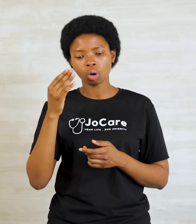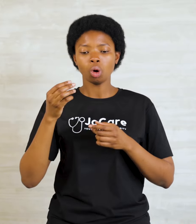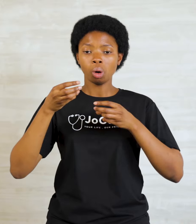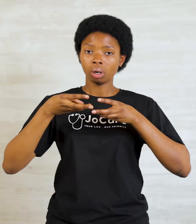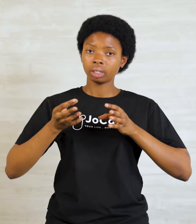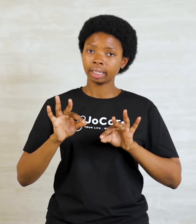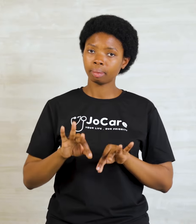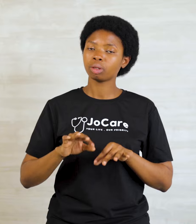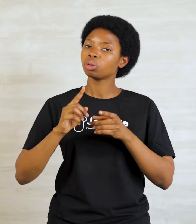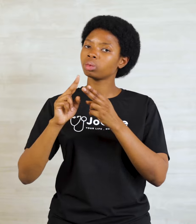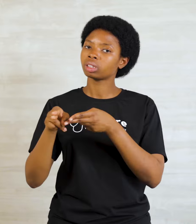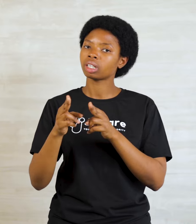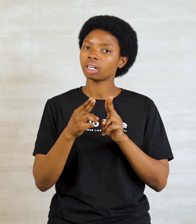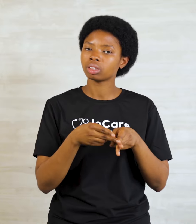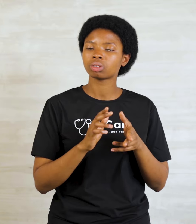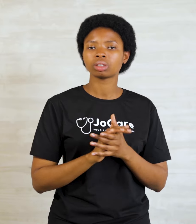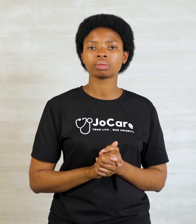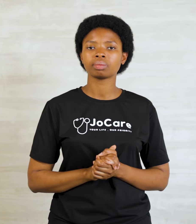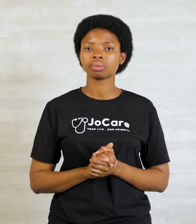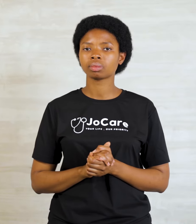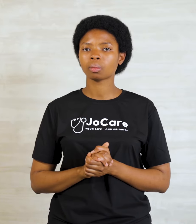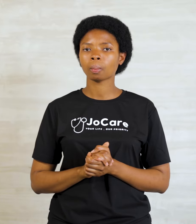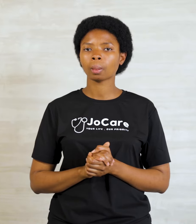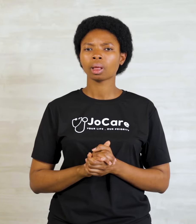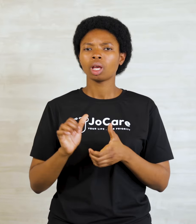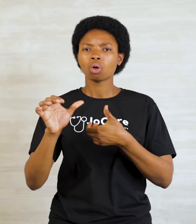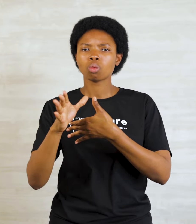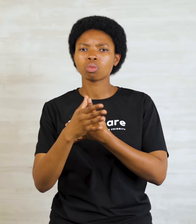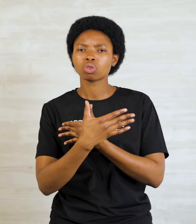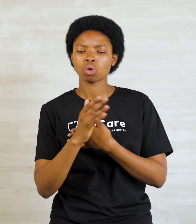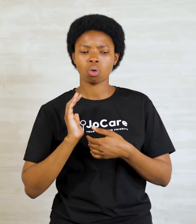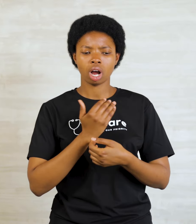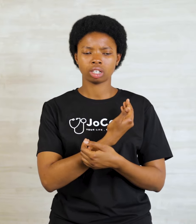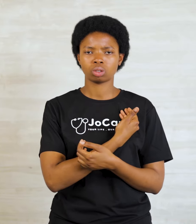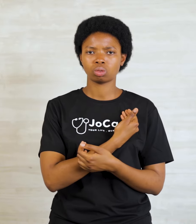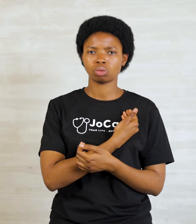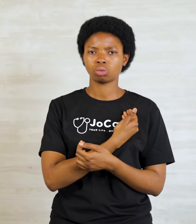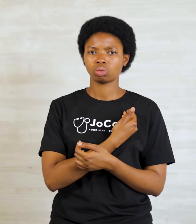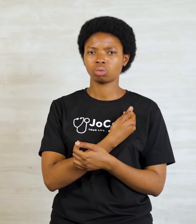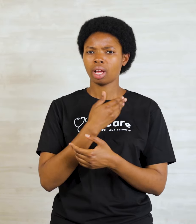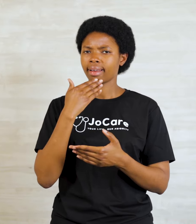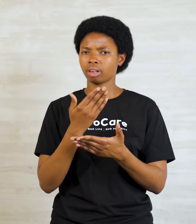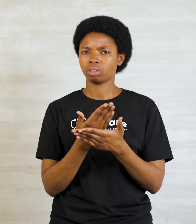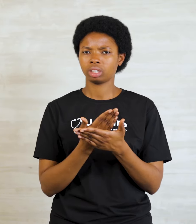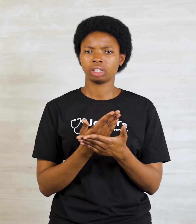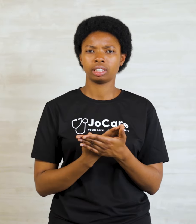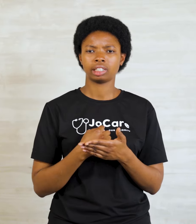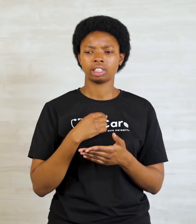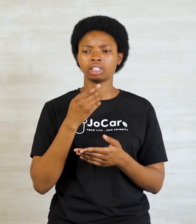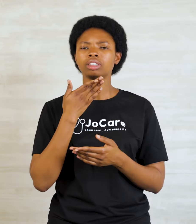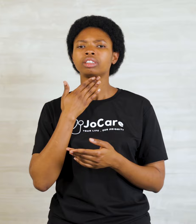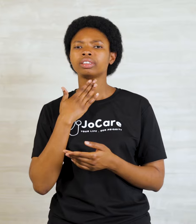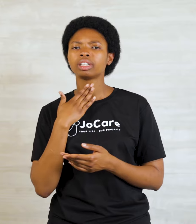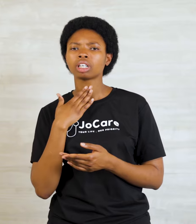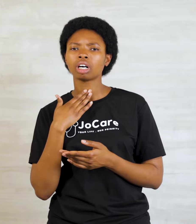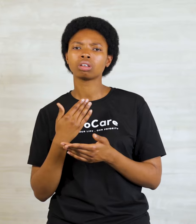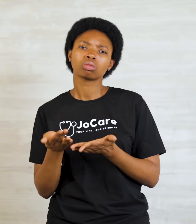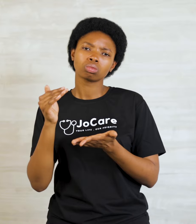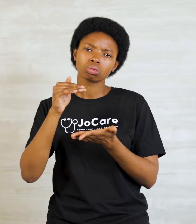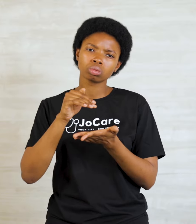tumenye n'uburyo turinda ubuzima bwacu. Uvuze ku kintu cyiza cy'umuco, shaka kugarukaho mu muco nyarwanda